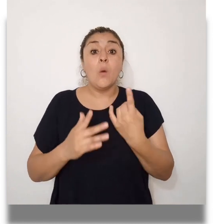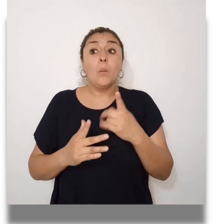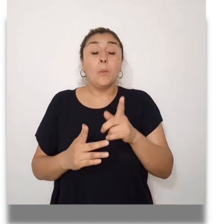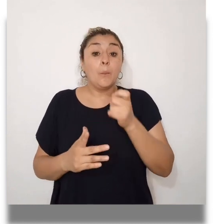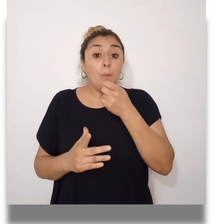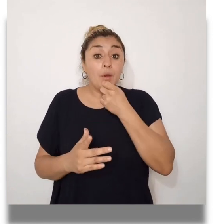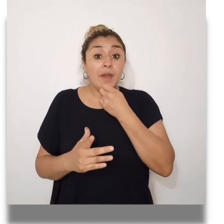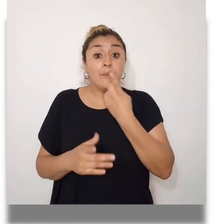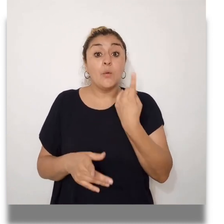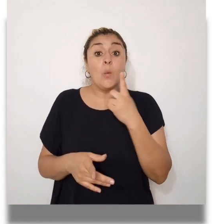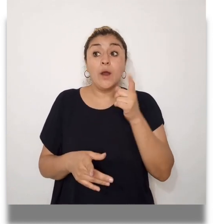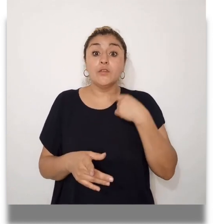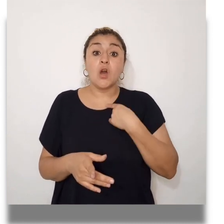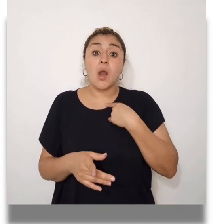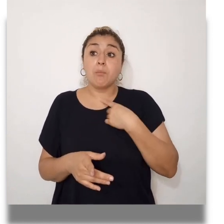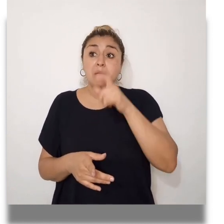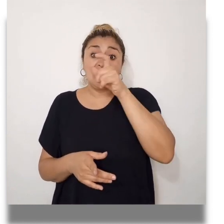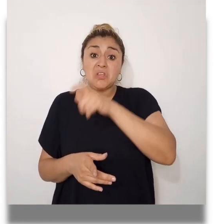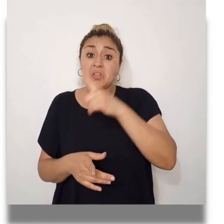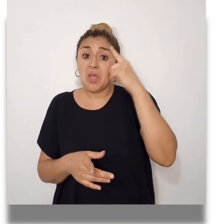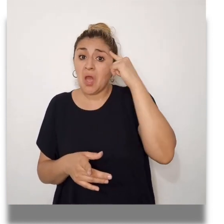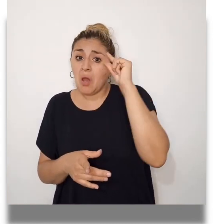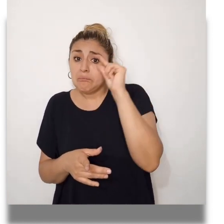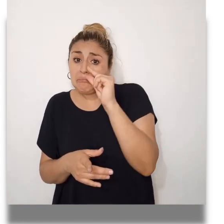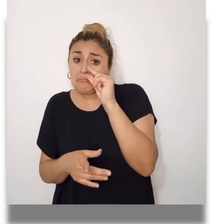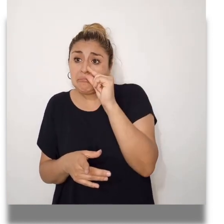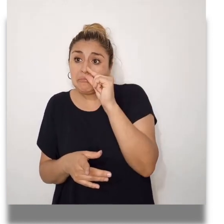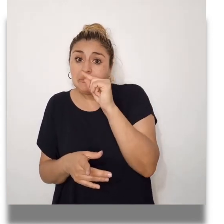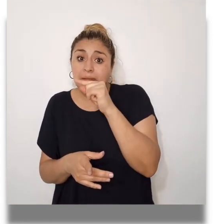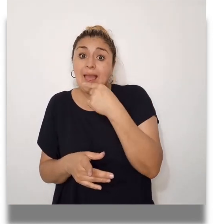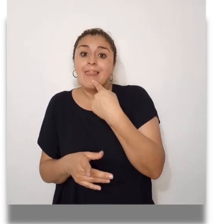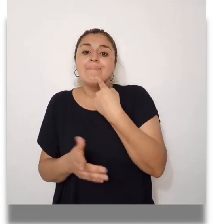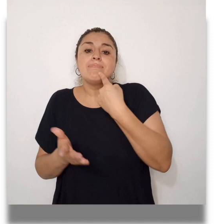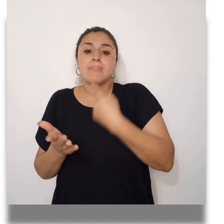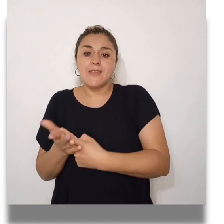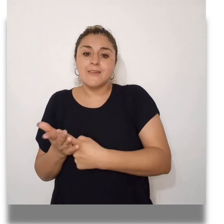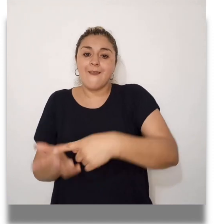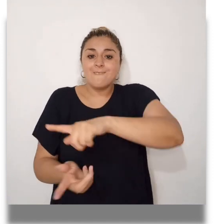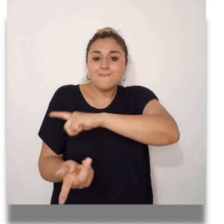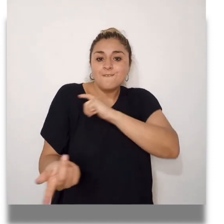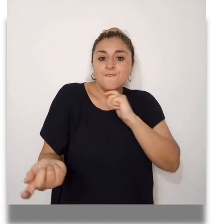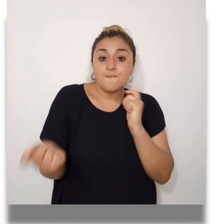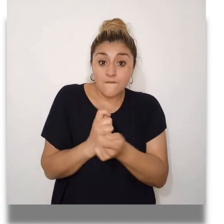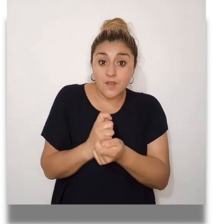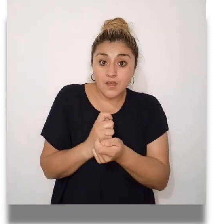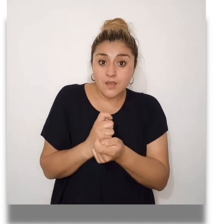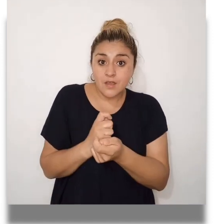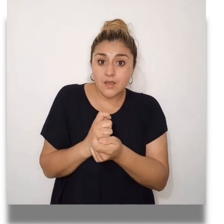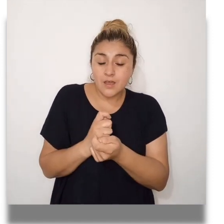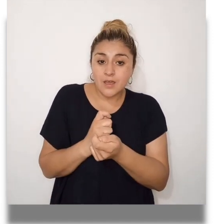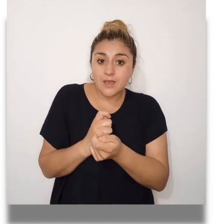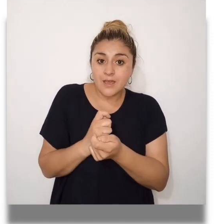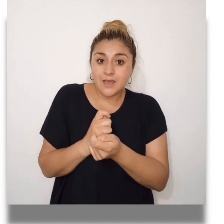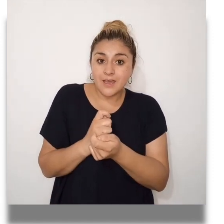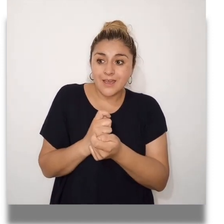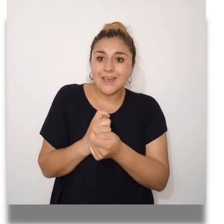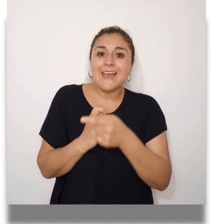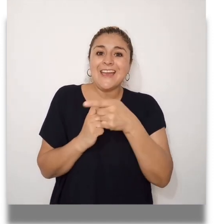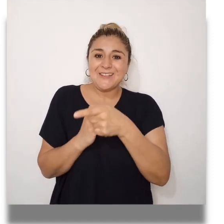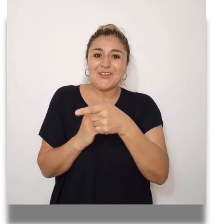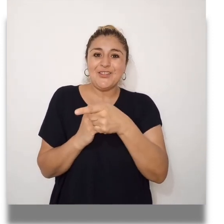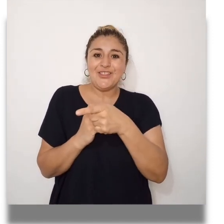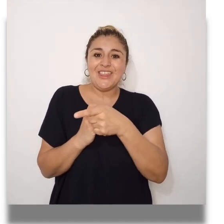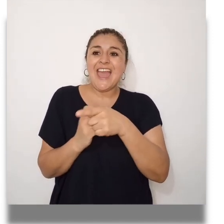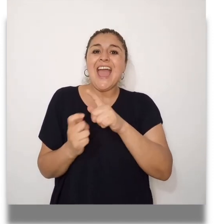salir de la ignorancia. Elle prend la voie de l'intelligence. Ella toma el camino